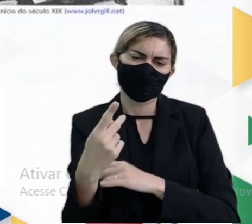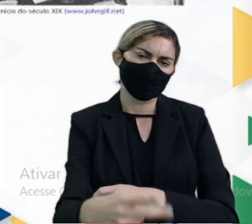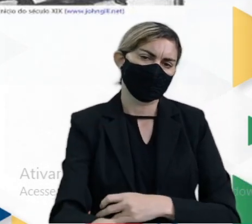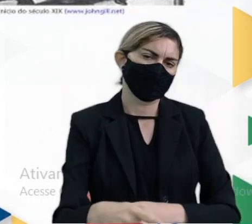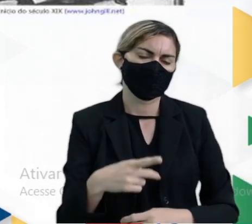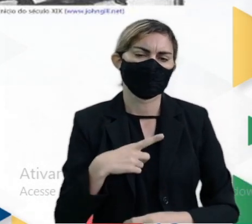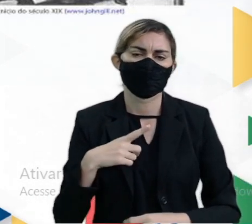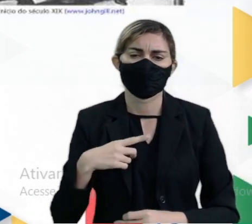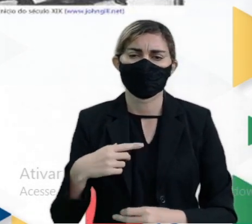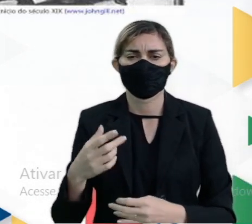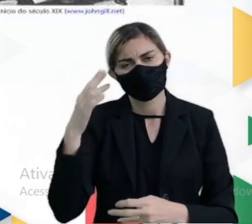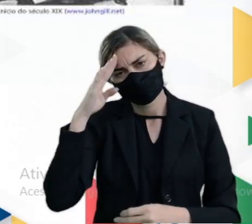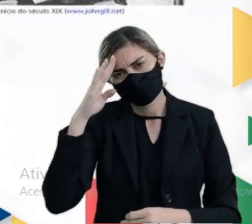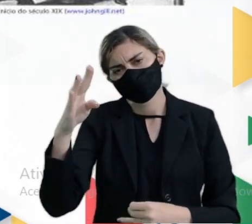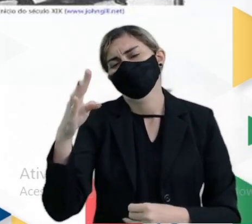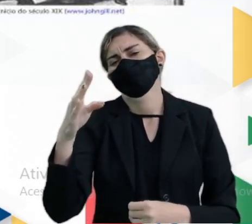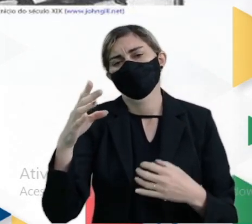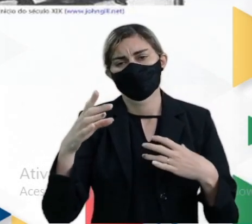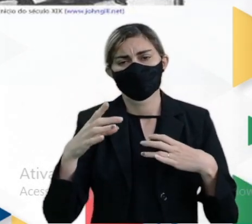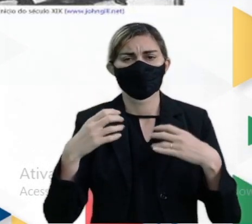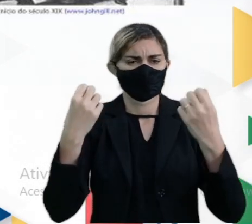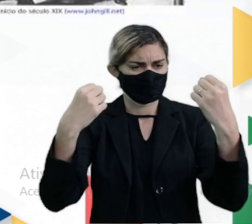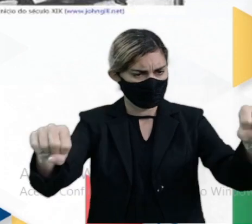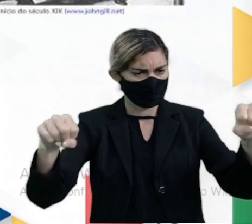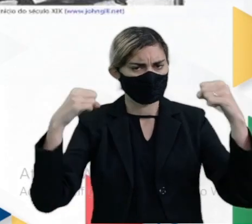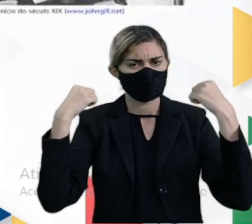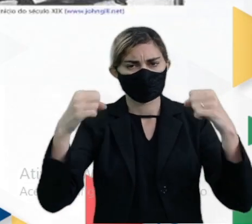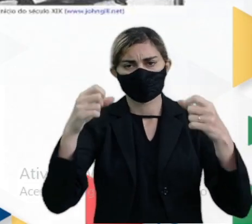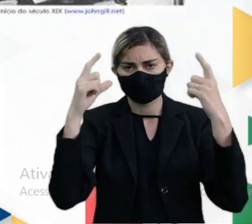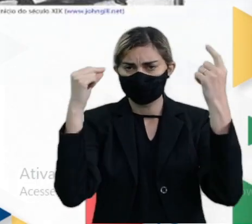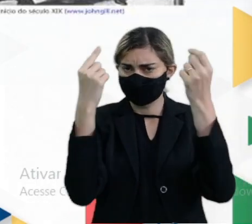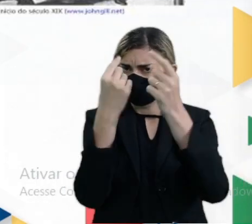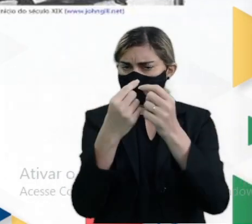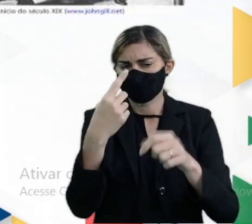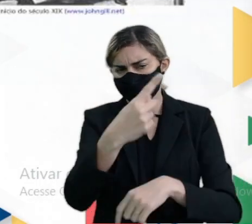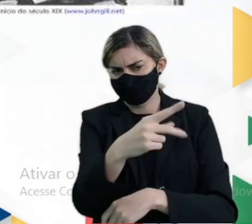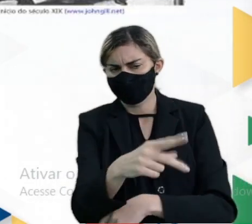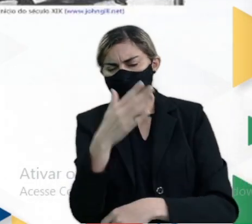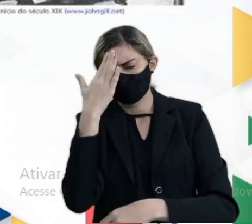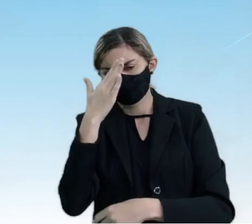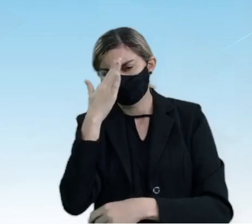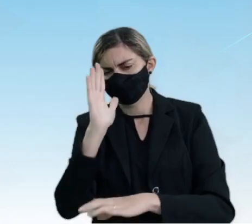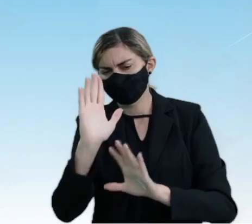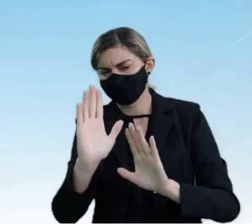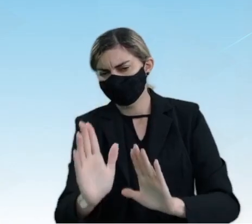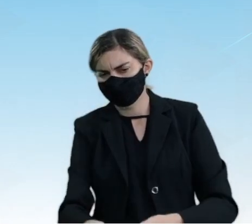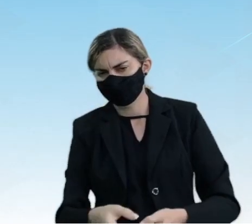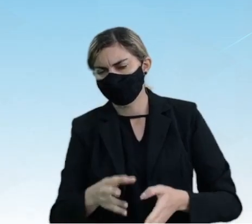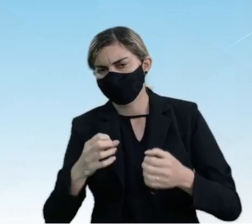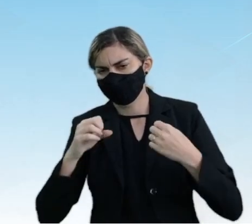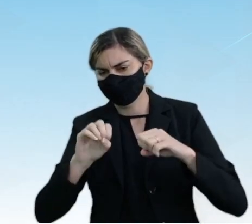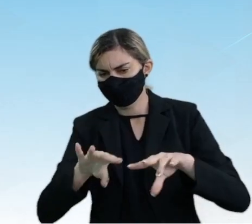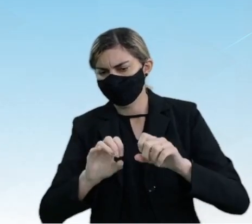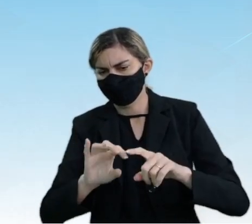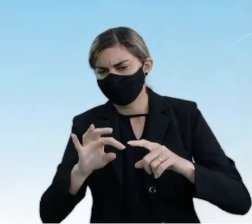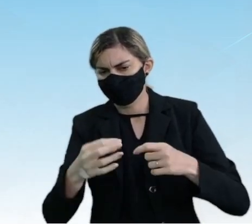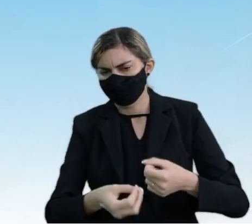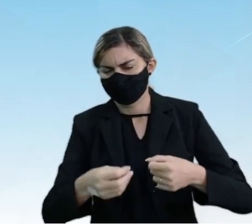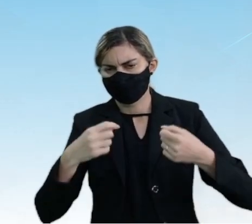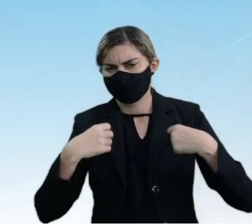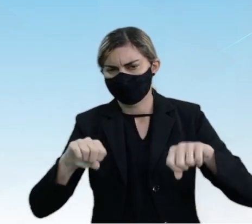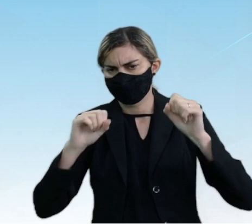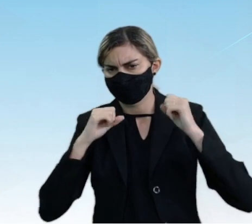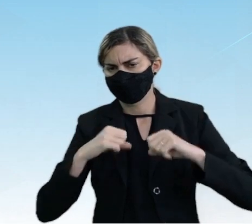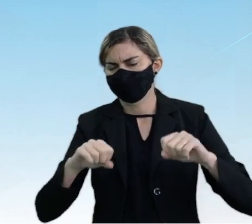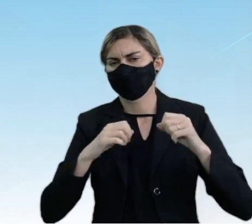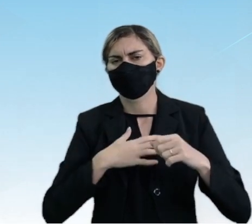ela era um elemento fundamental da educação física dos gregos. Então os gregos eles já entendiam a educação física como algo que era inseparável